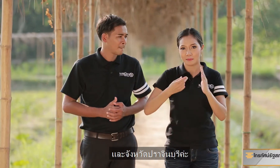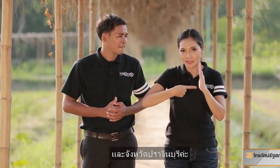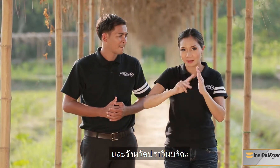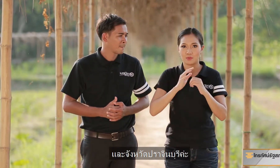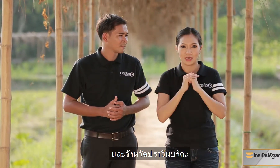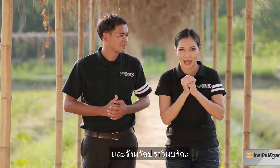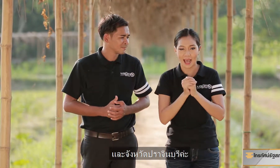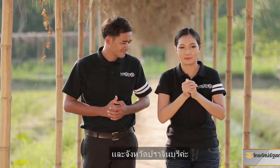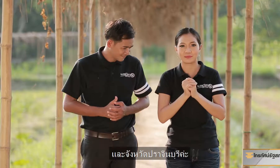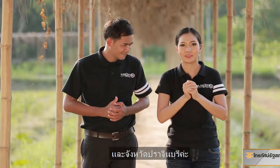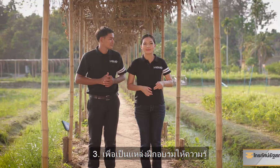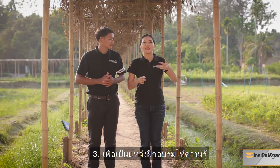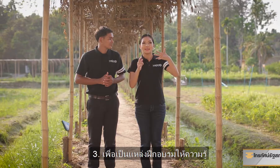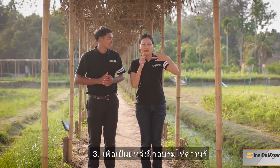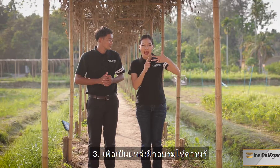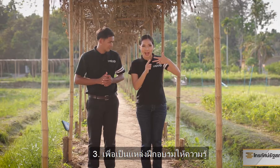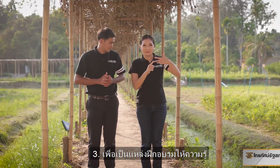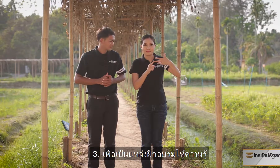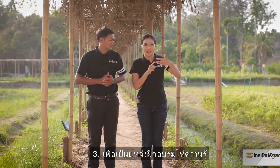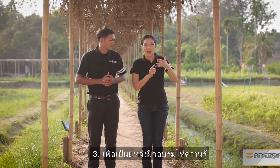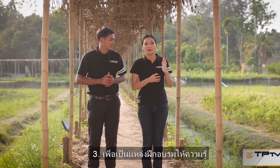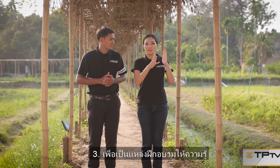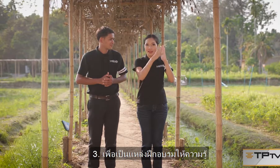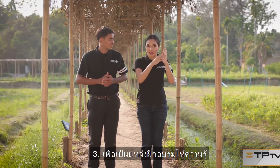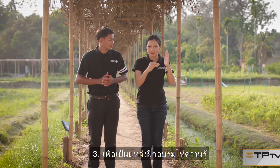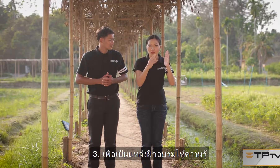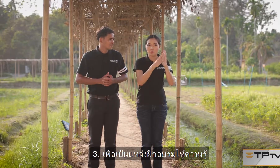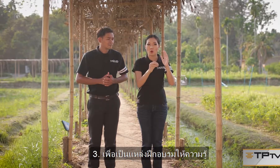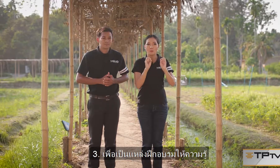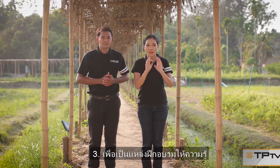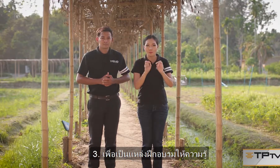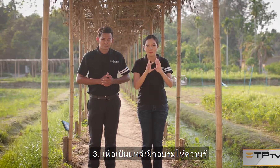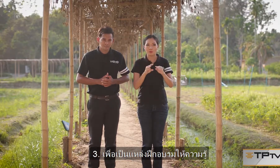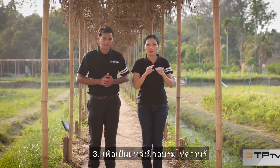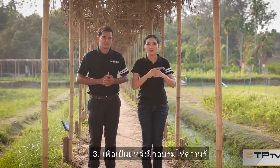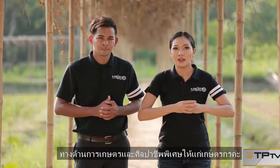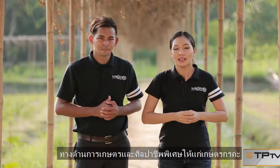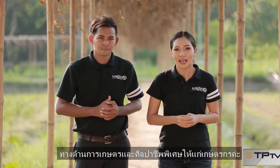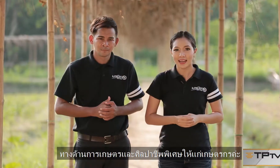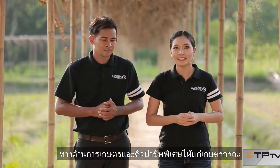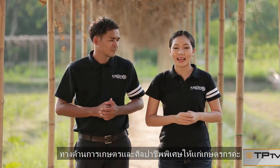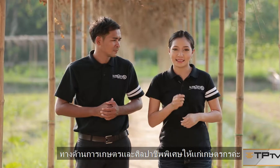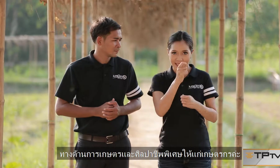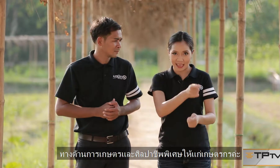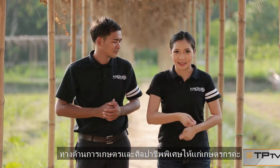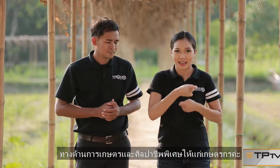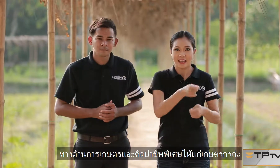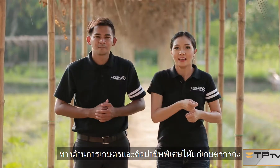ราจีนบุรีค่ะ 3. เพื่อเป็นแหล่งฝึกอบรมให้ความรู้ทางด้านการเกษตร